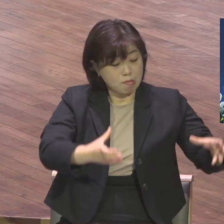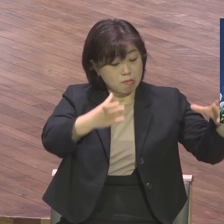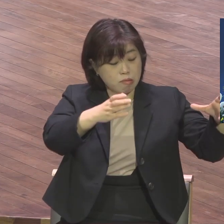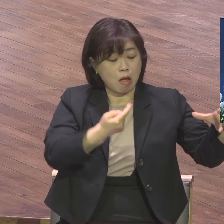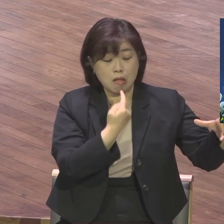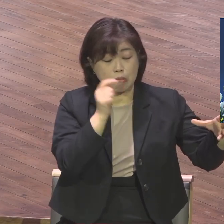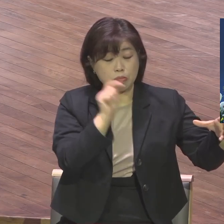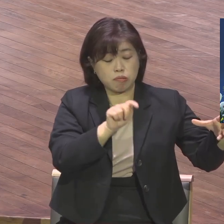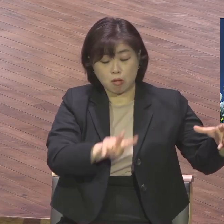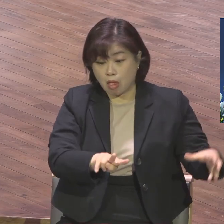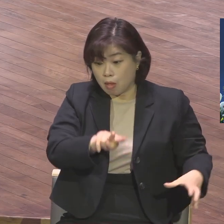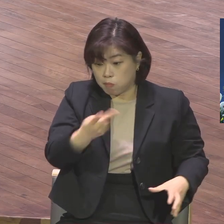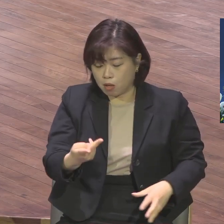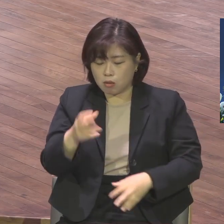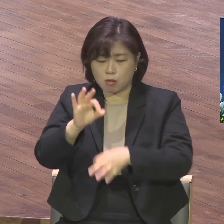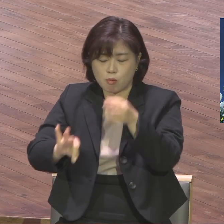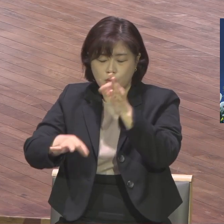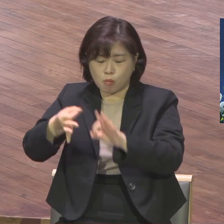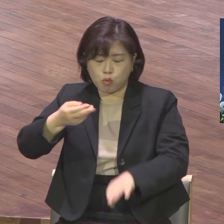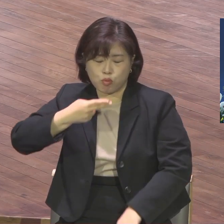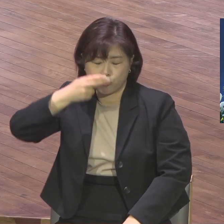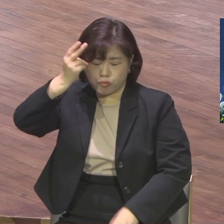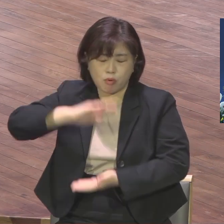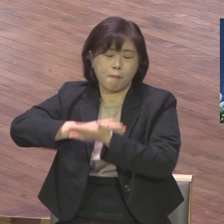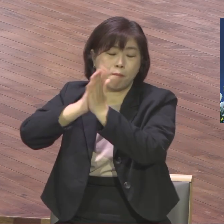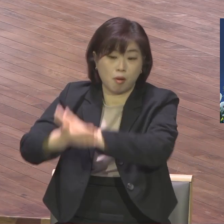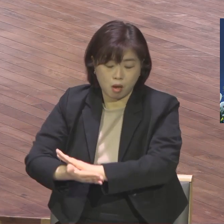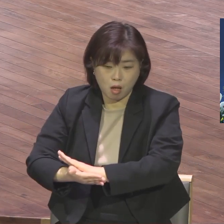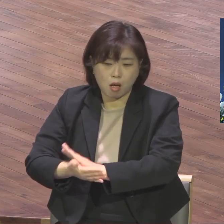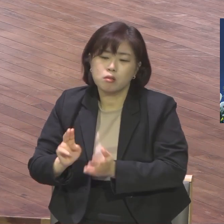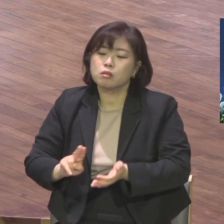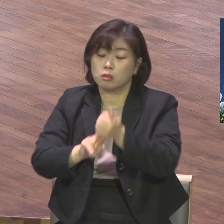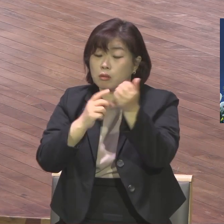연회장 갖다 주었더니 최고의 포도주.